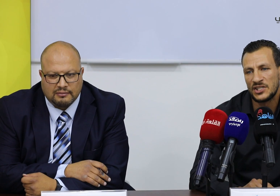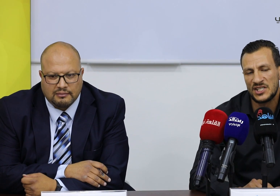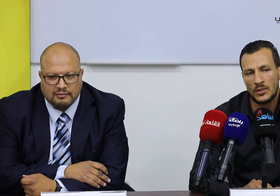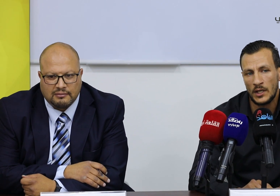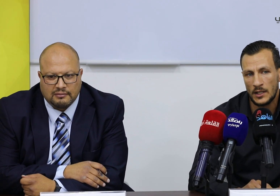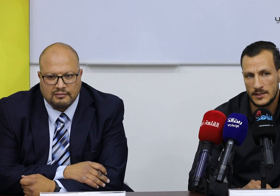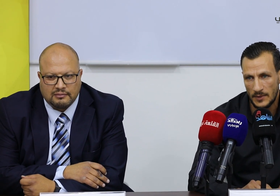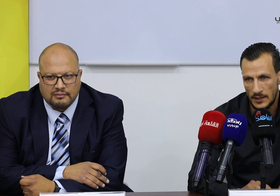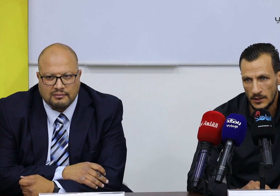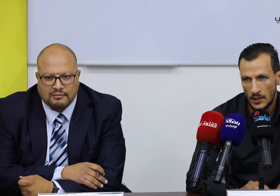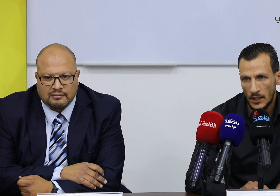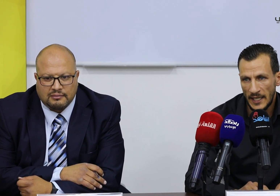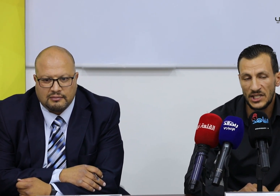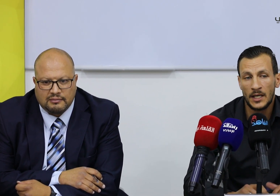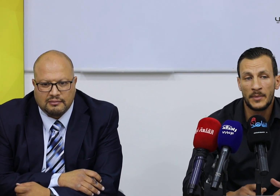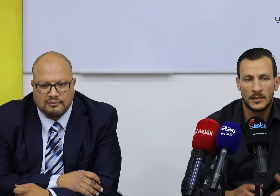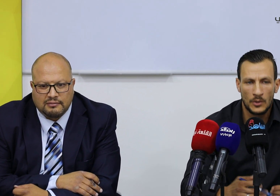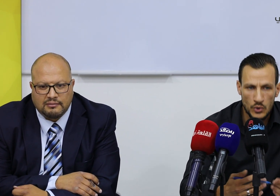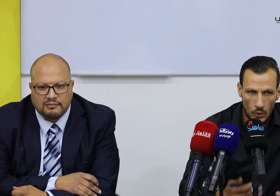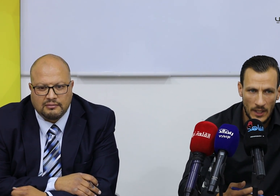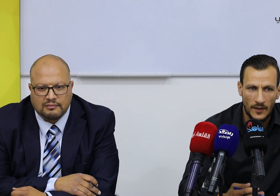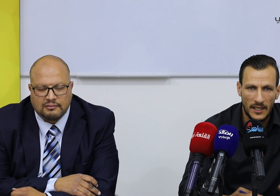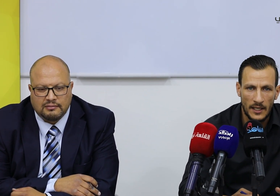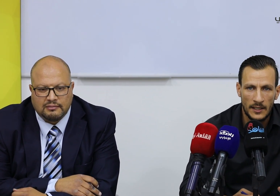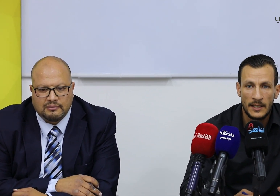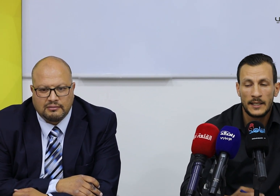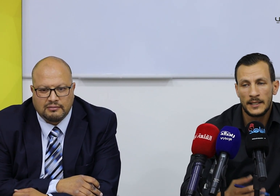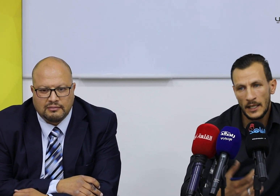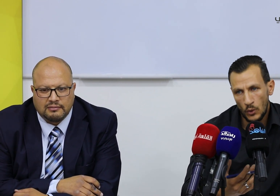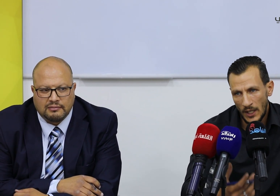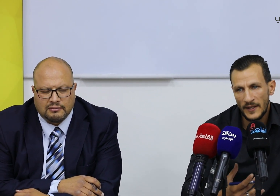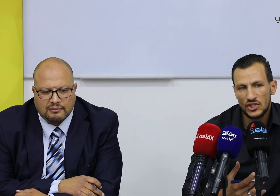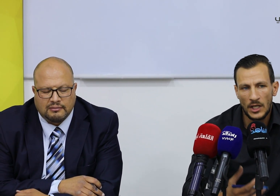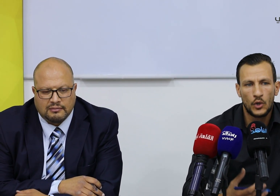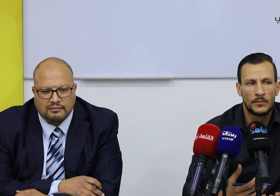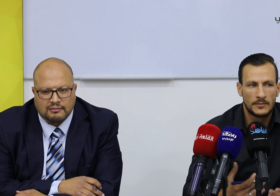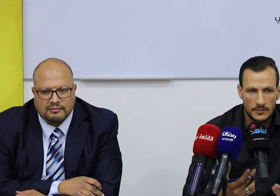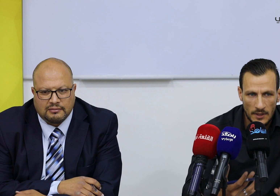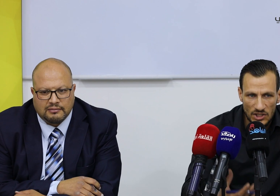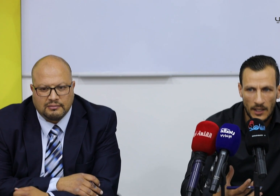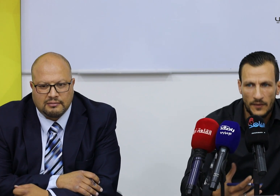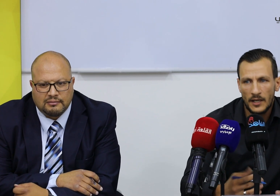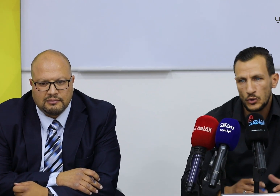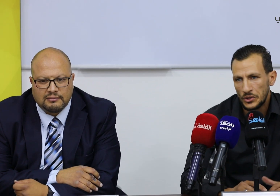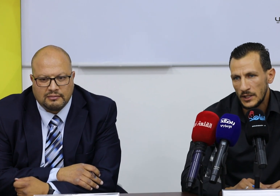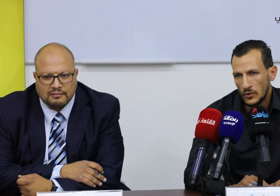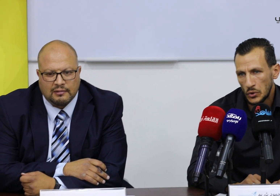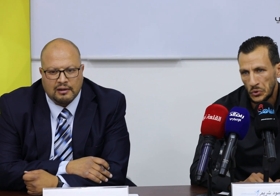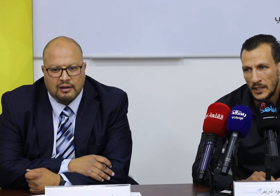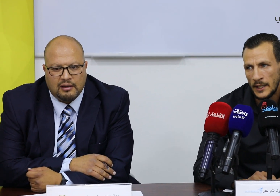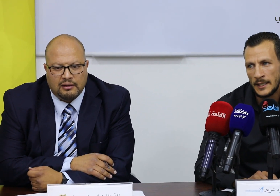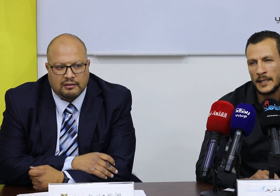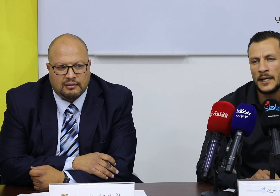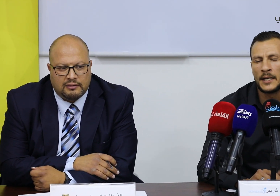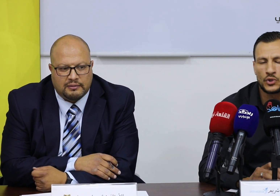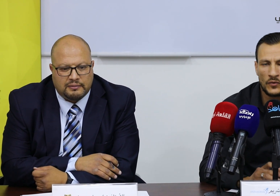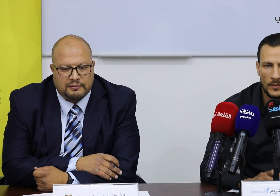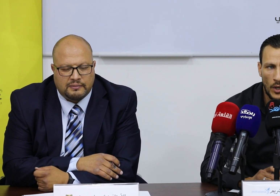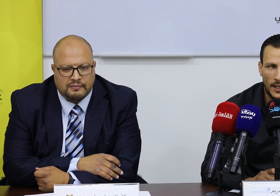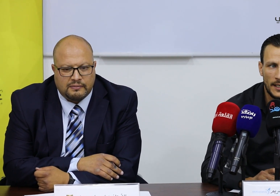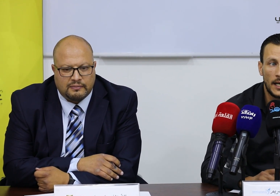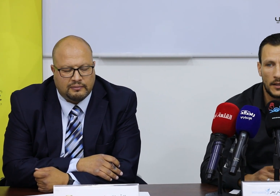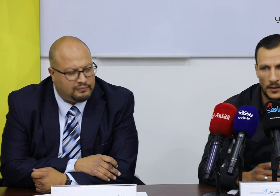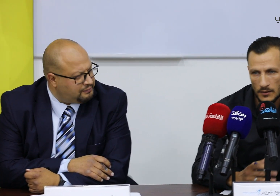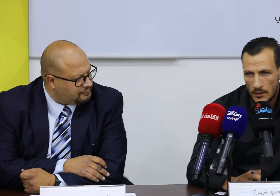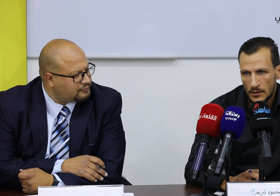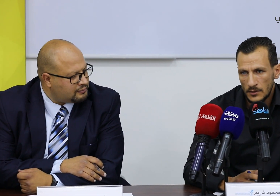يتواصل مع الاشخاص ذوي الاعاقة السمعية، عشان لما يوصلوا هذا المكان يلاقوا حدا يشرح لهم ايش الاثار الموجودة عندنا في الاردن. يعني حنشوف